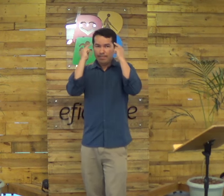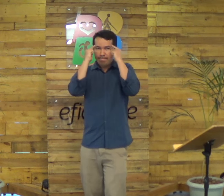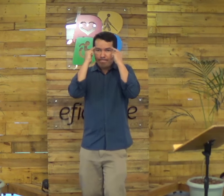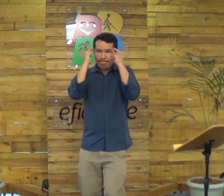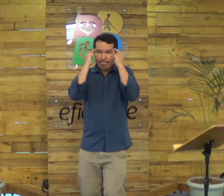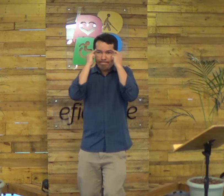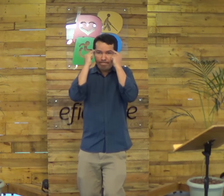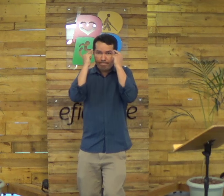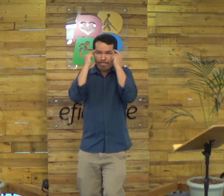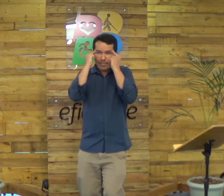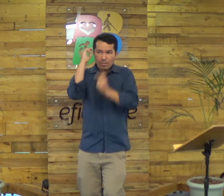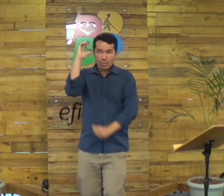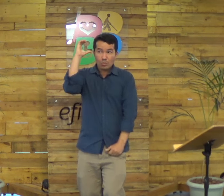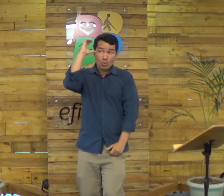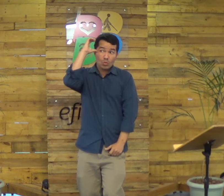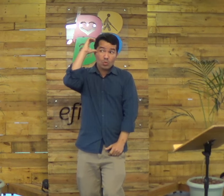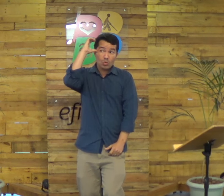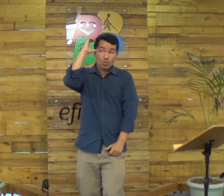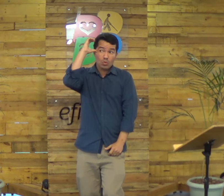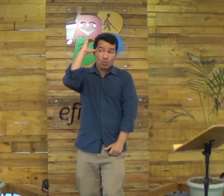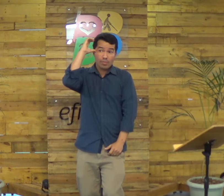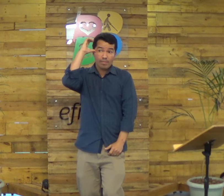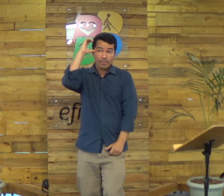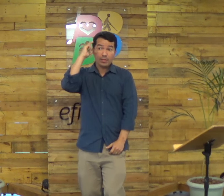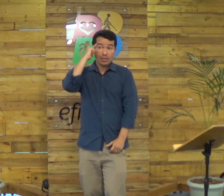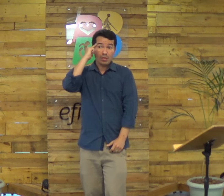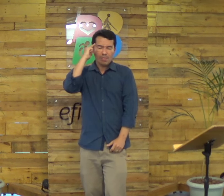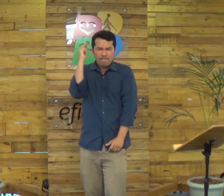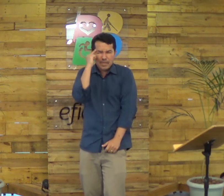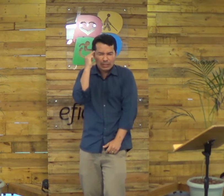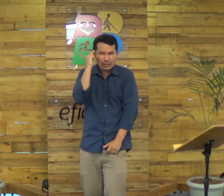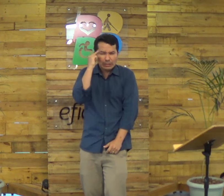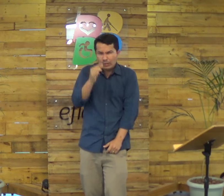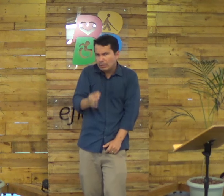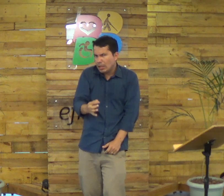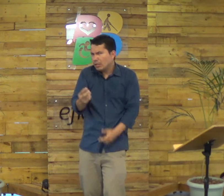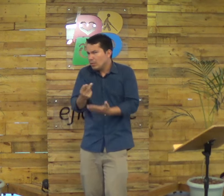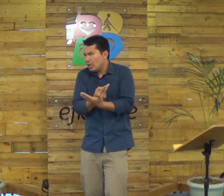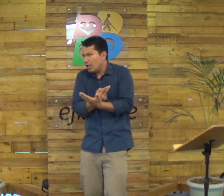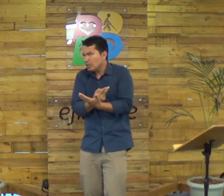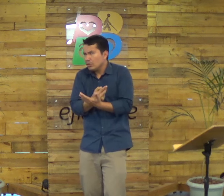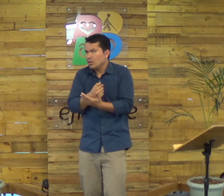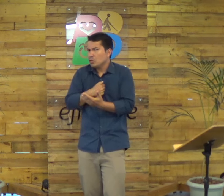parece a mesma coisa. Devemos ter consciência e pensar nisso também, né?